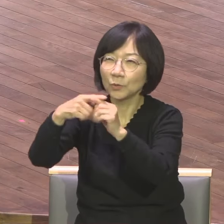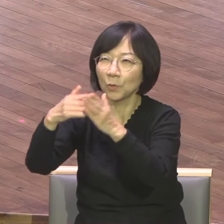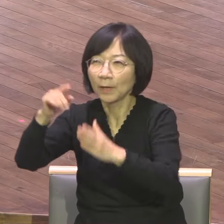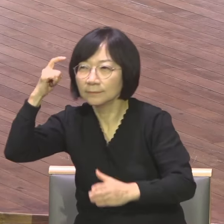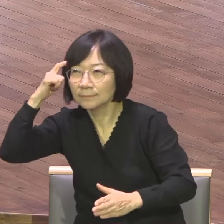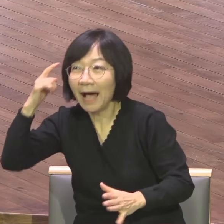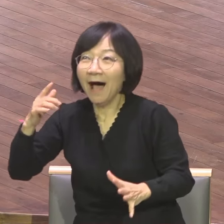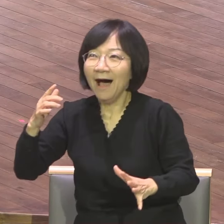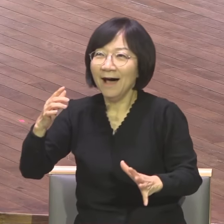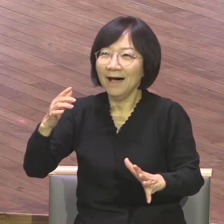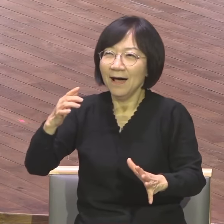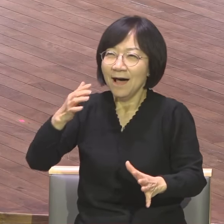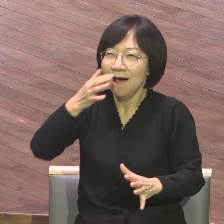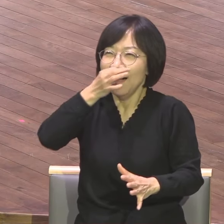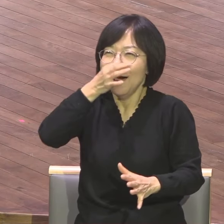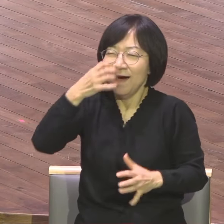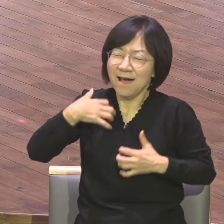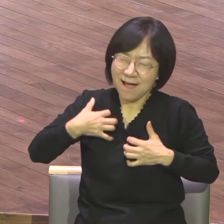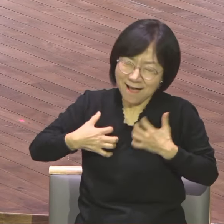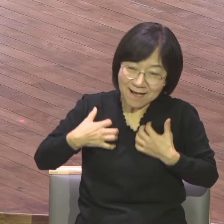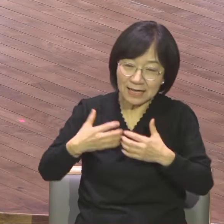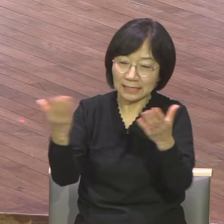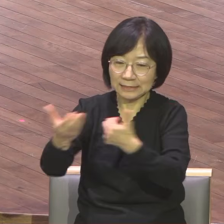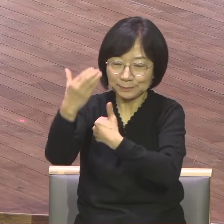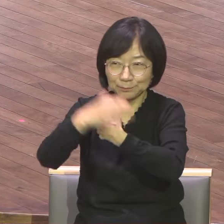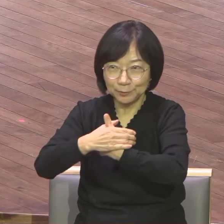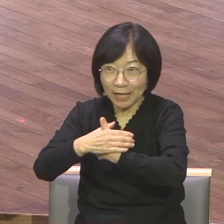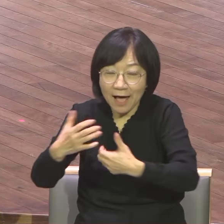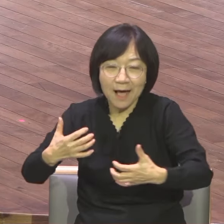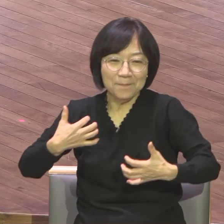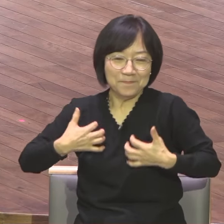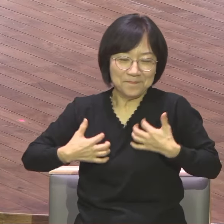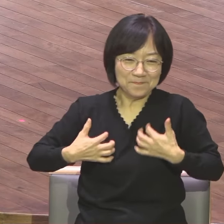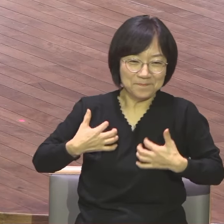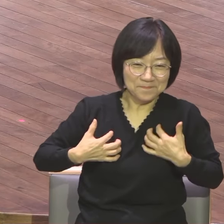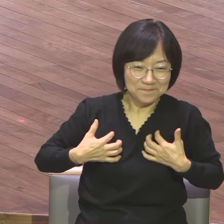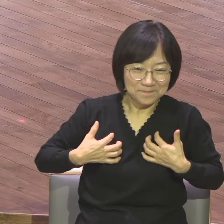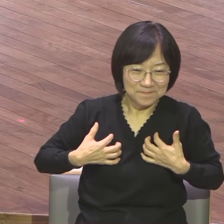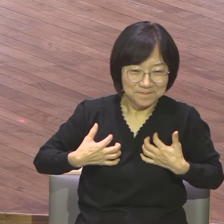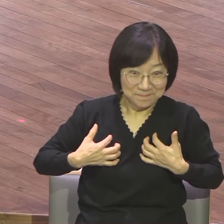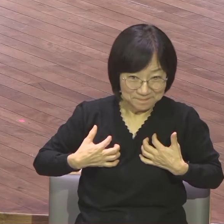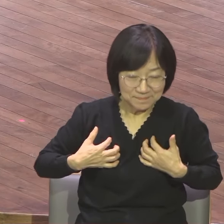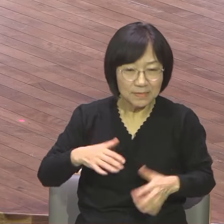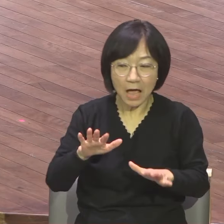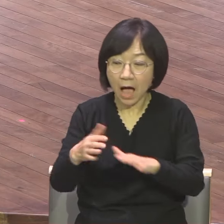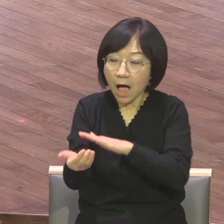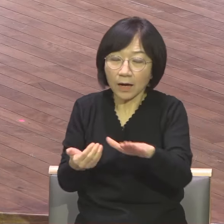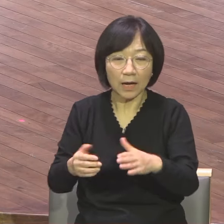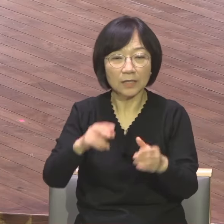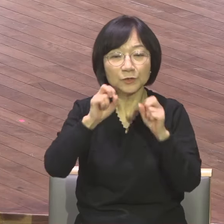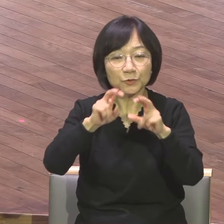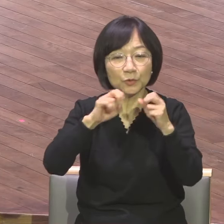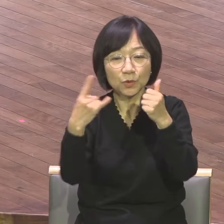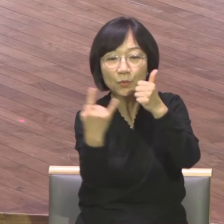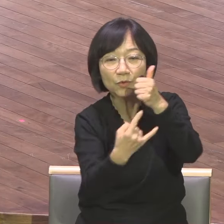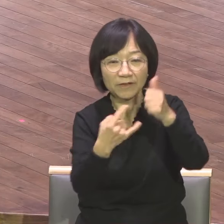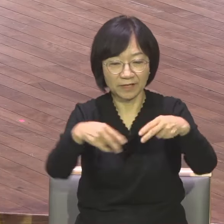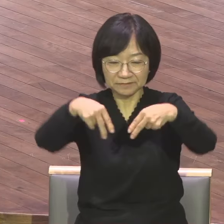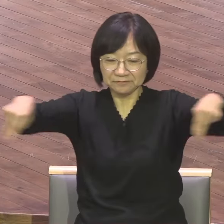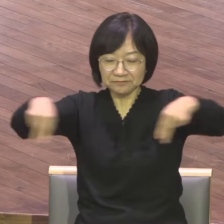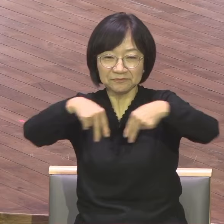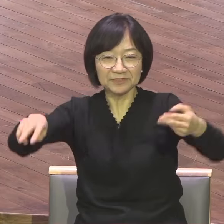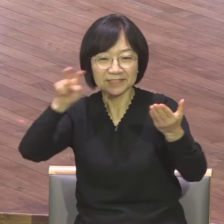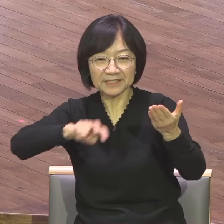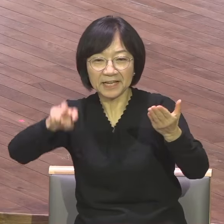직분만 생각하면 신나고. 응? 우리 성경위원회 오늘 왔는데 전부 얼굴이 바짝바짝바짝 전부 다 신나.